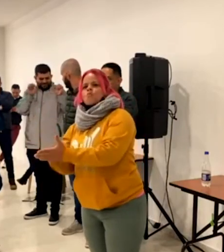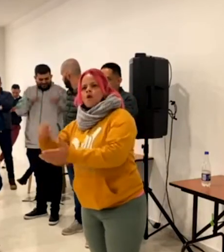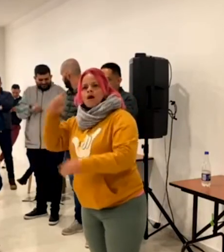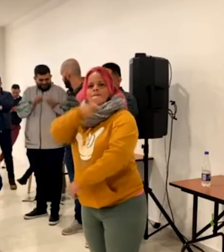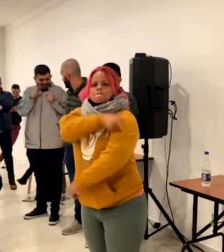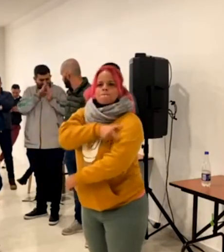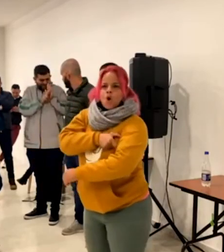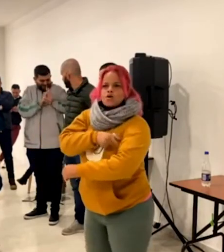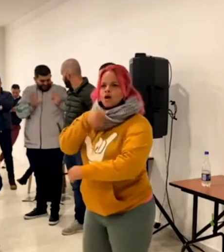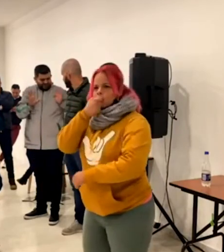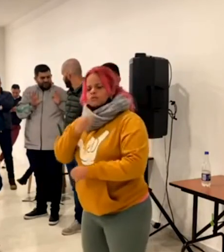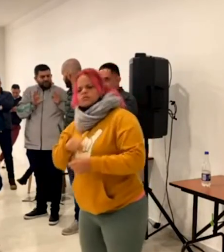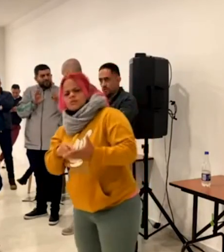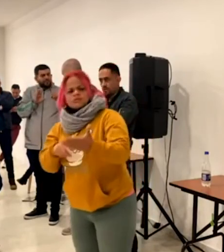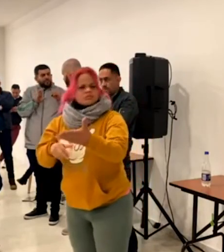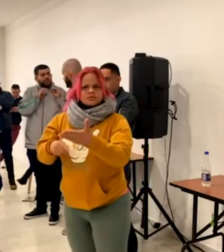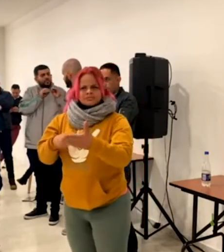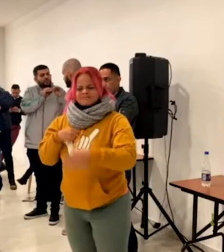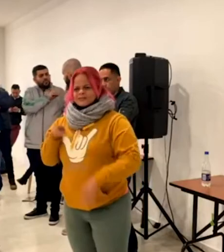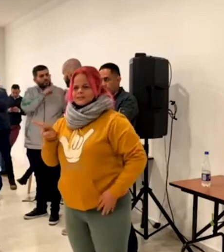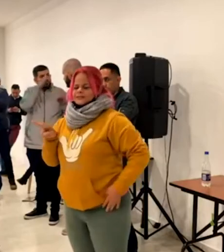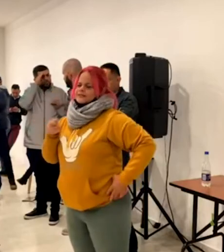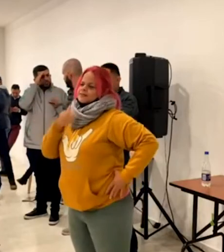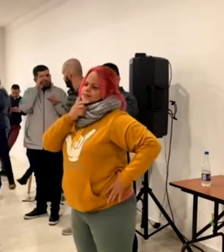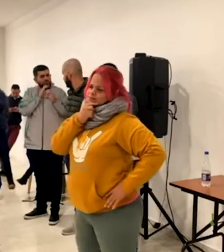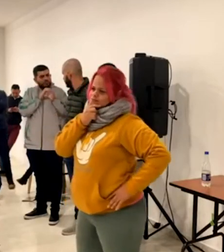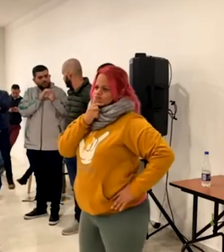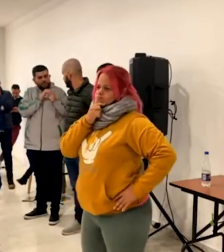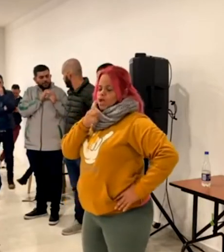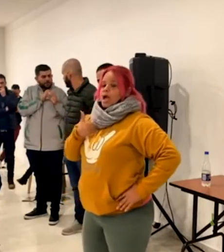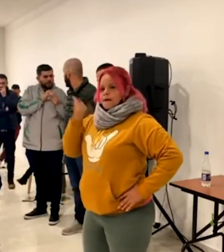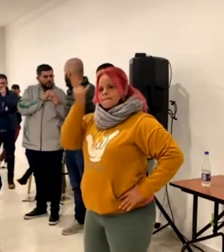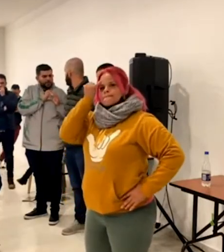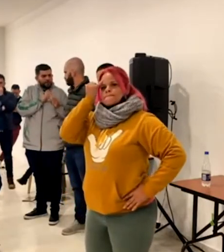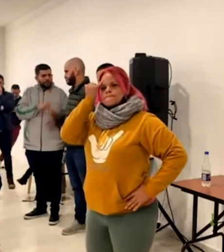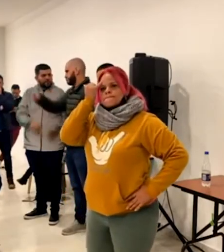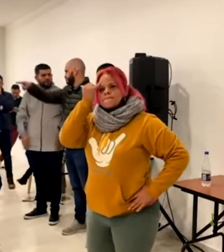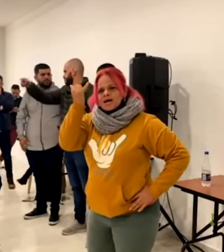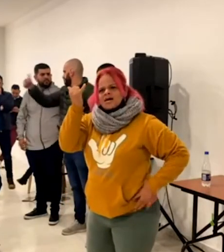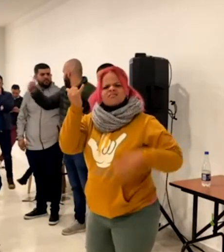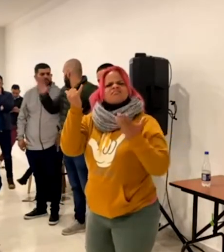el servicio a